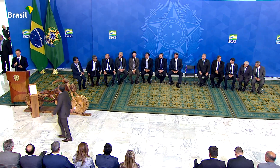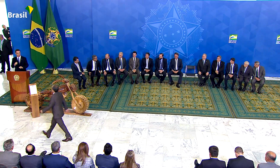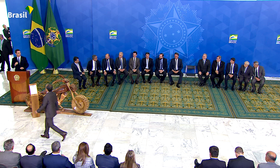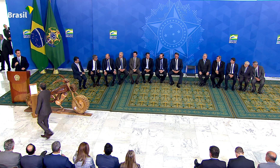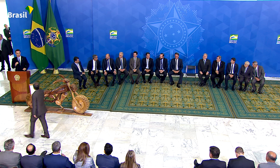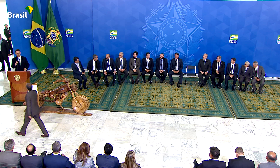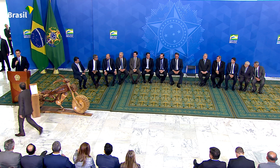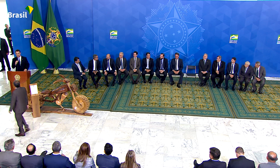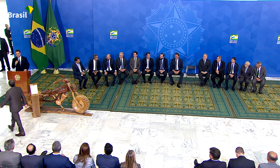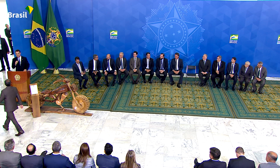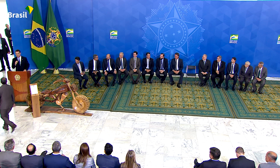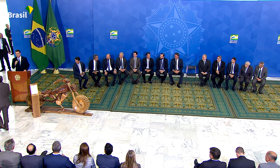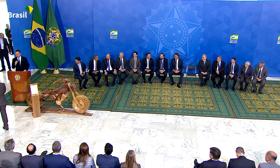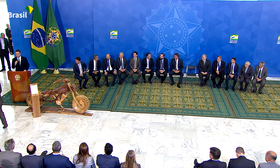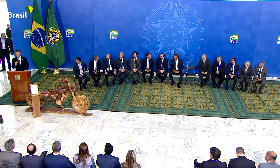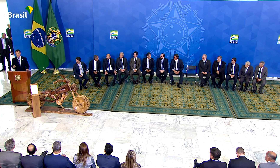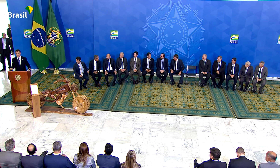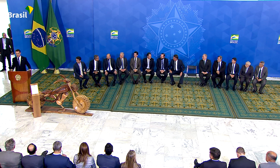oi oi oi